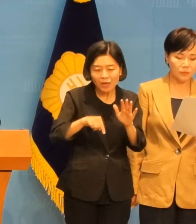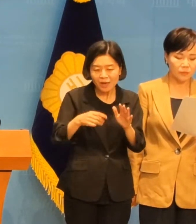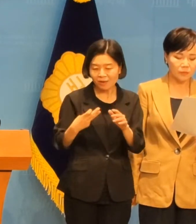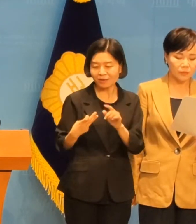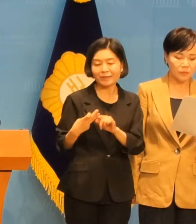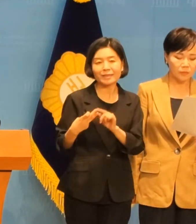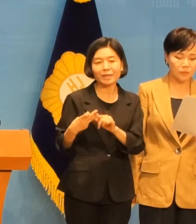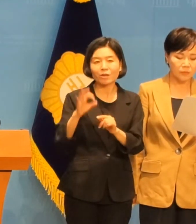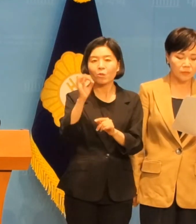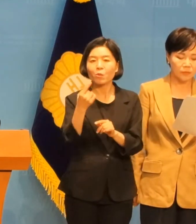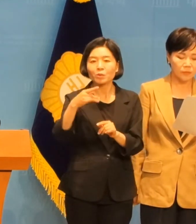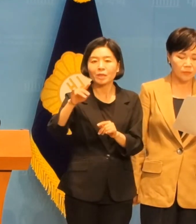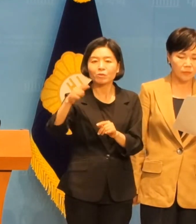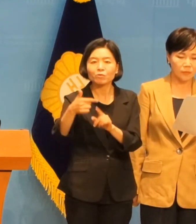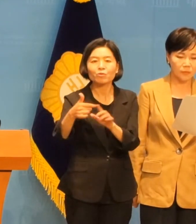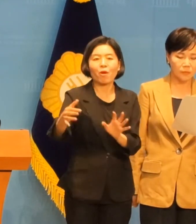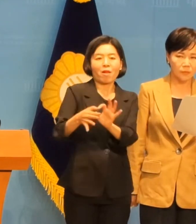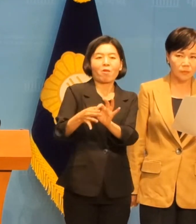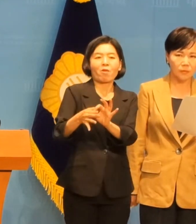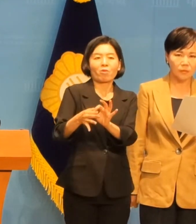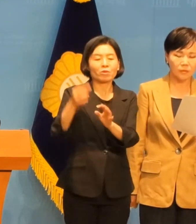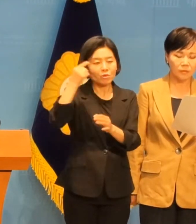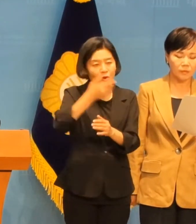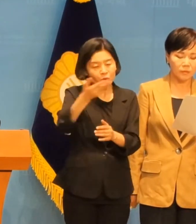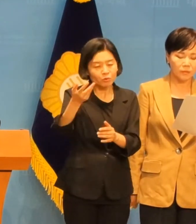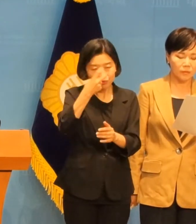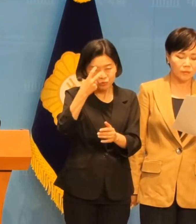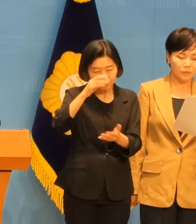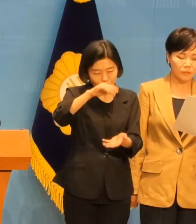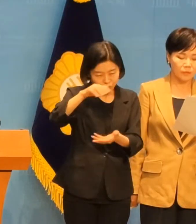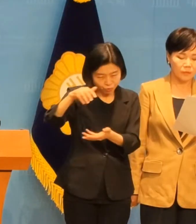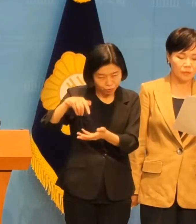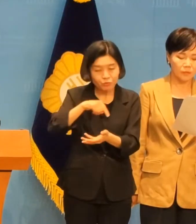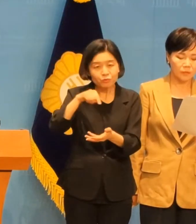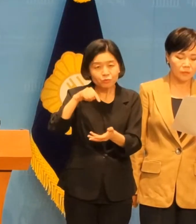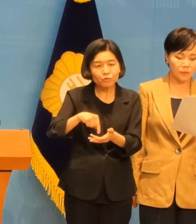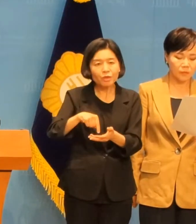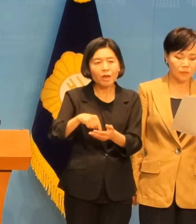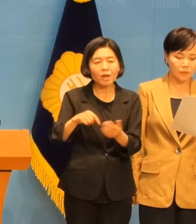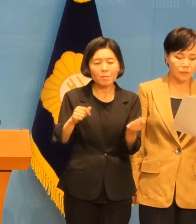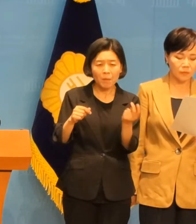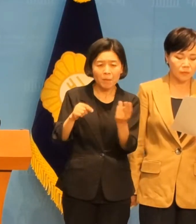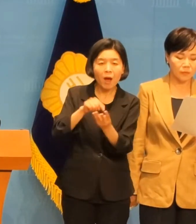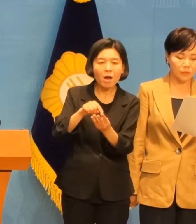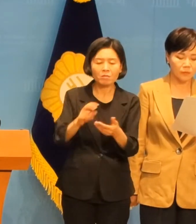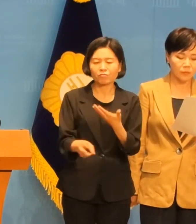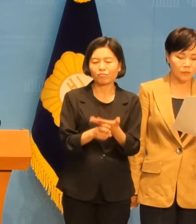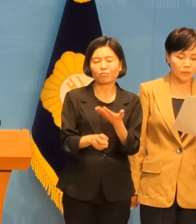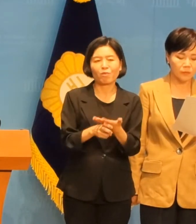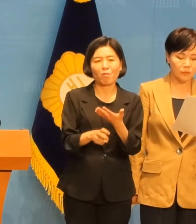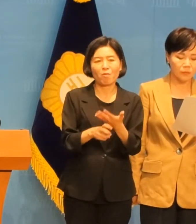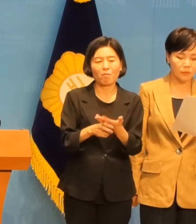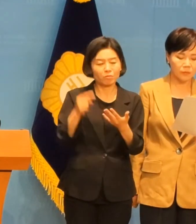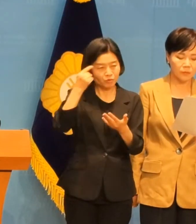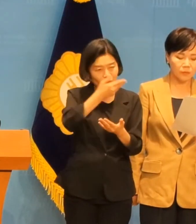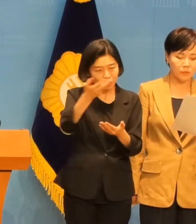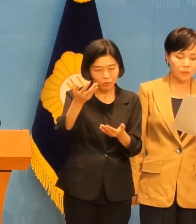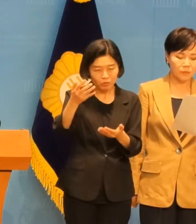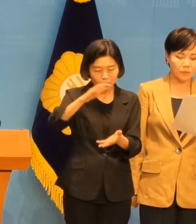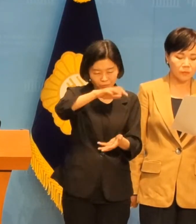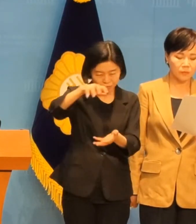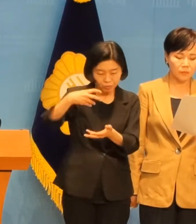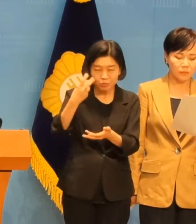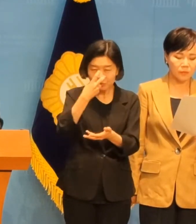13건이 오세훈 시장과 관련된 여론조사였다고 합니다. 그리고 그중 여러 건은 불법 여론조사